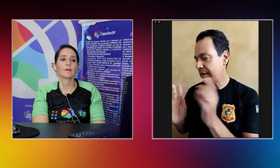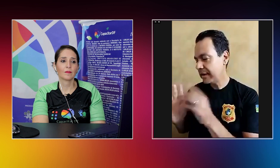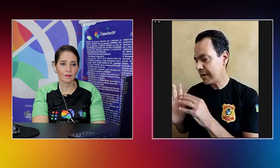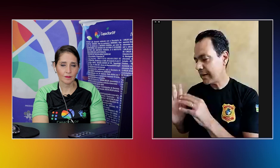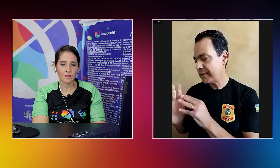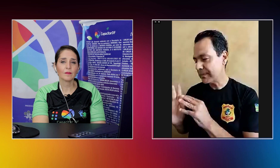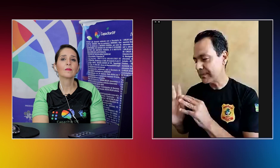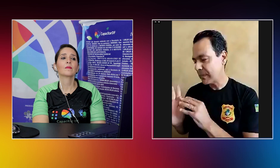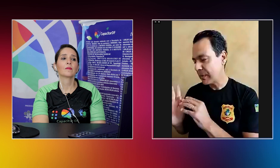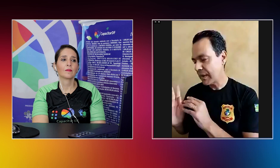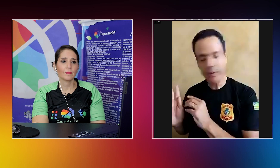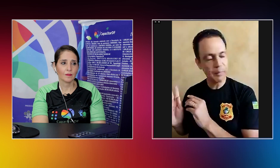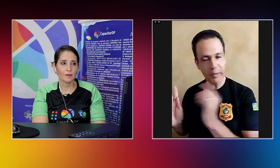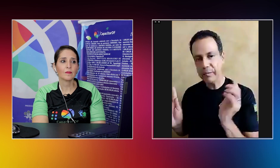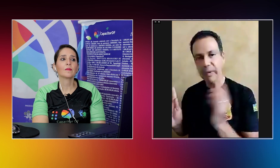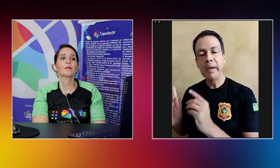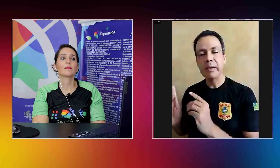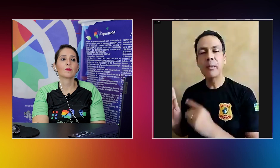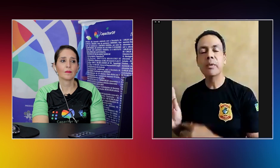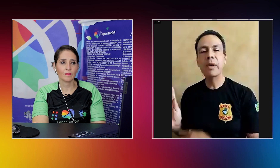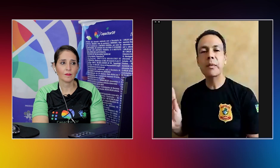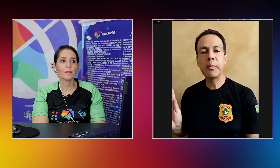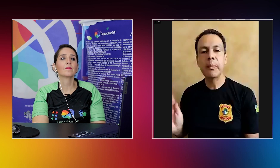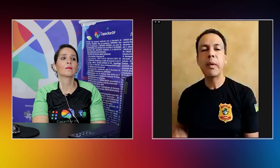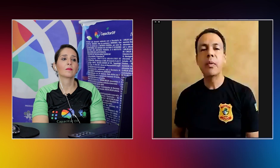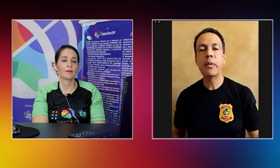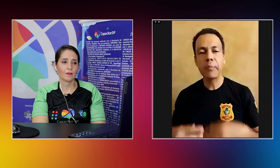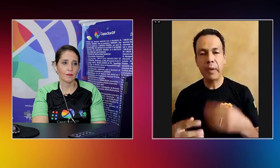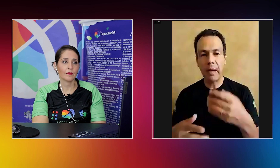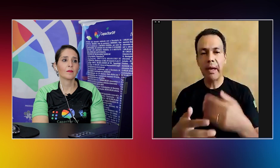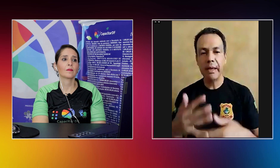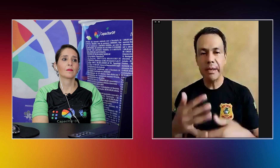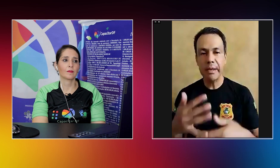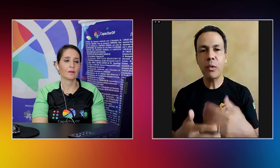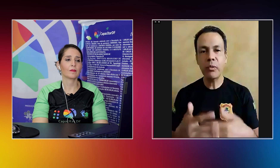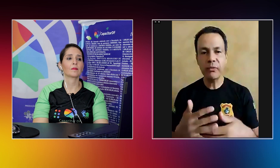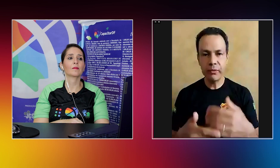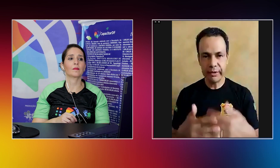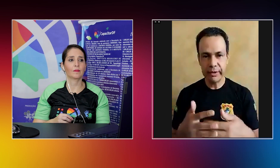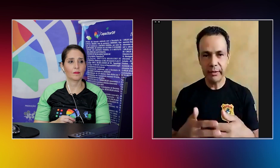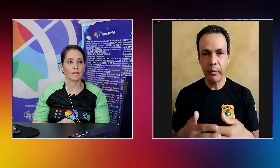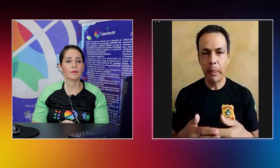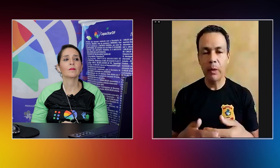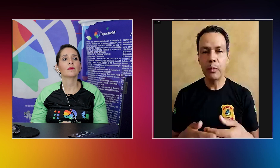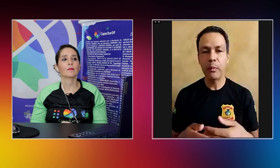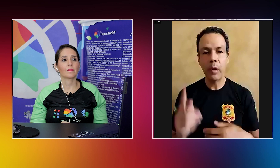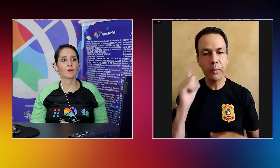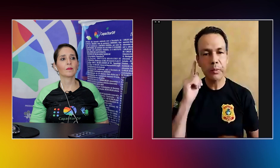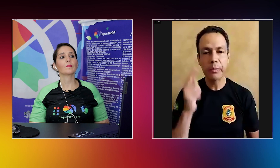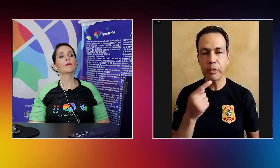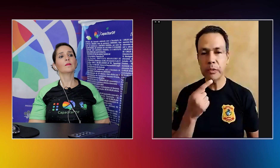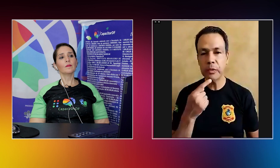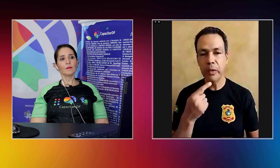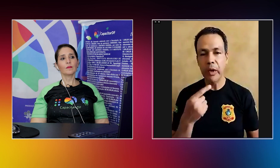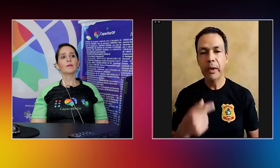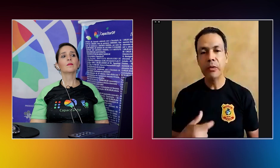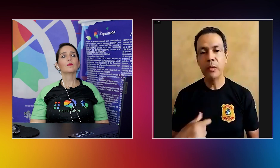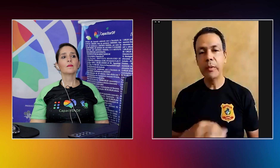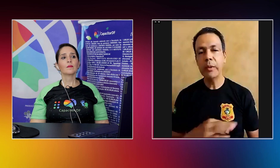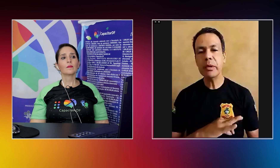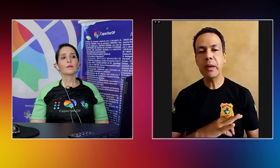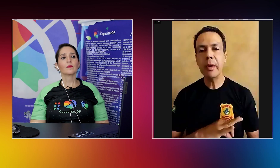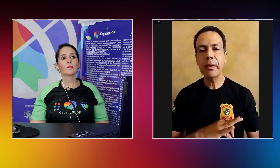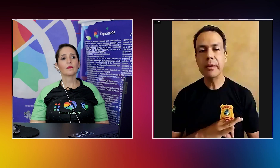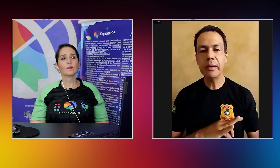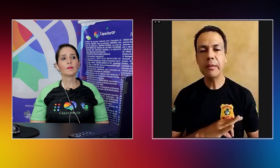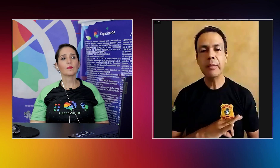até aqui. Eu não posso estar mudando, porque além de confundir o próprio surdo, no meu